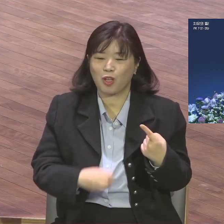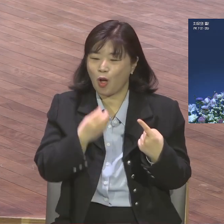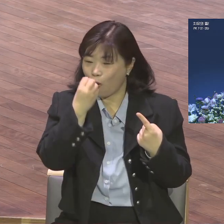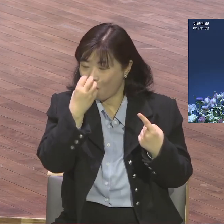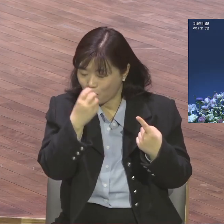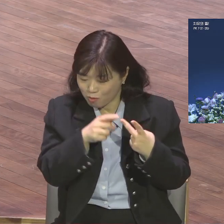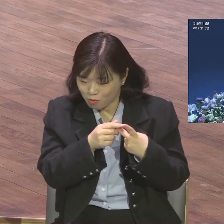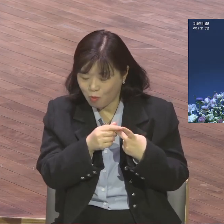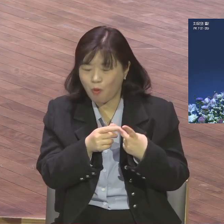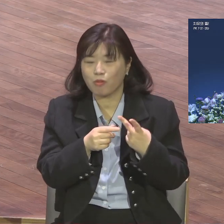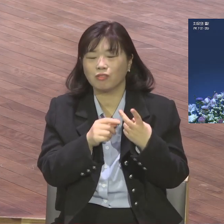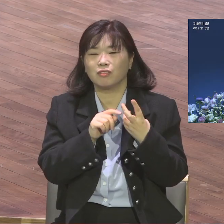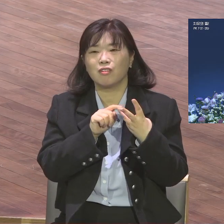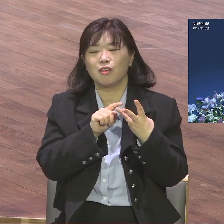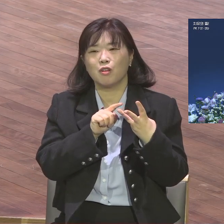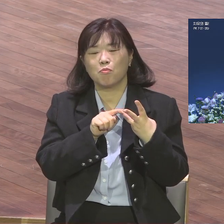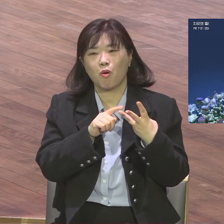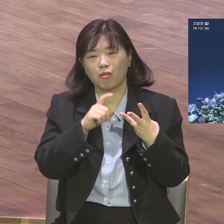이 300불.